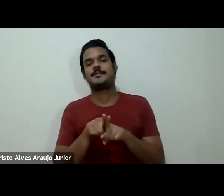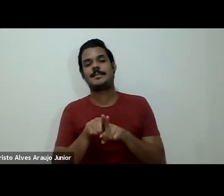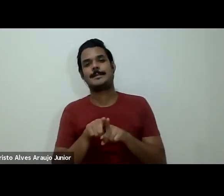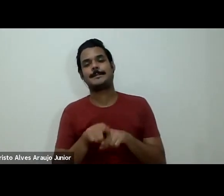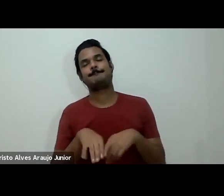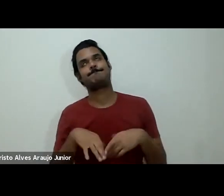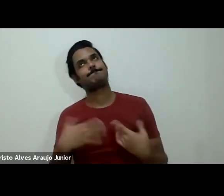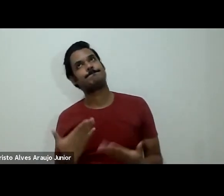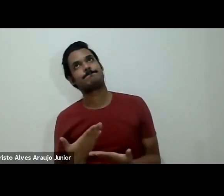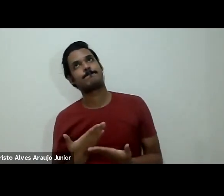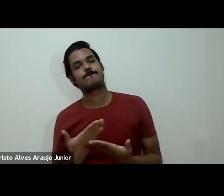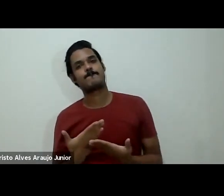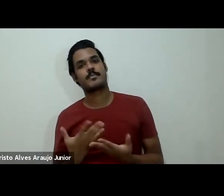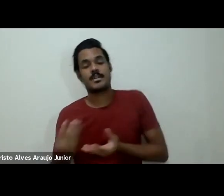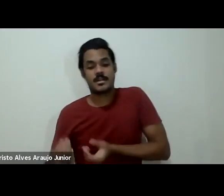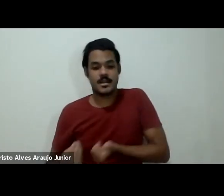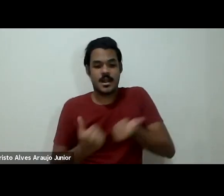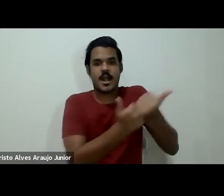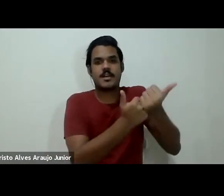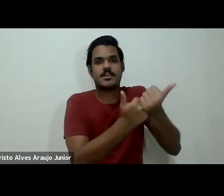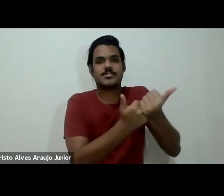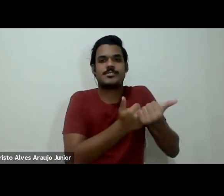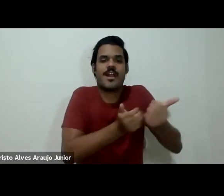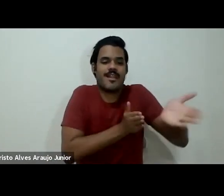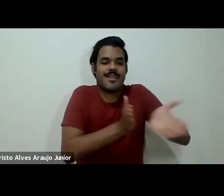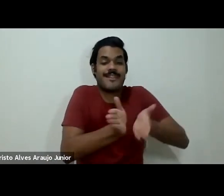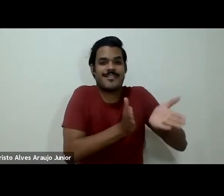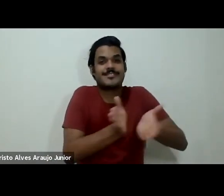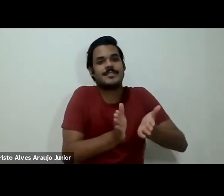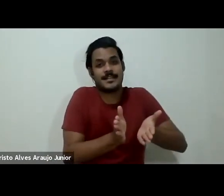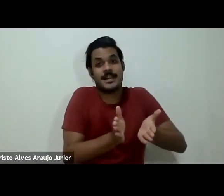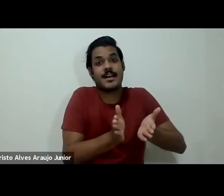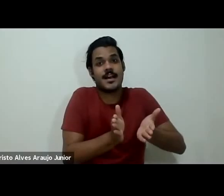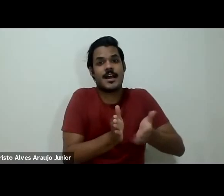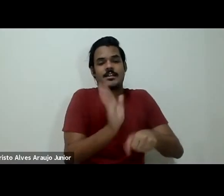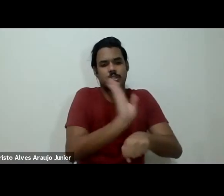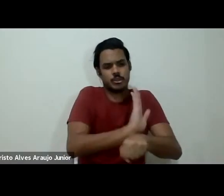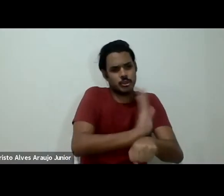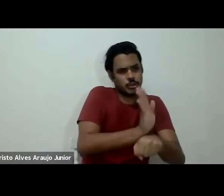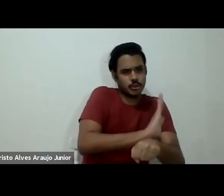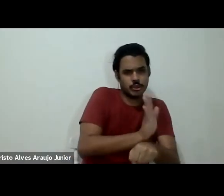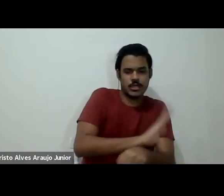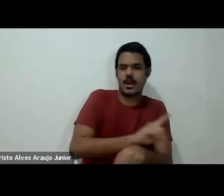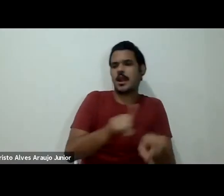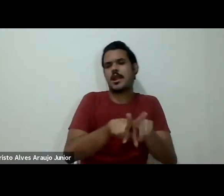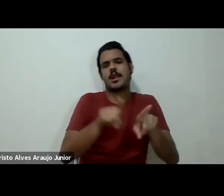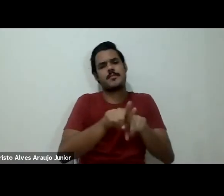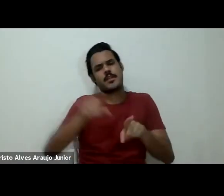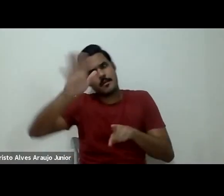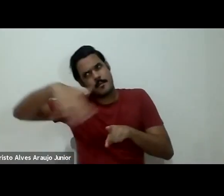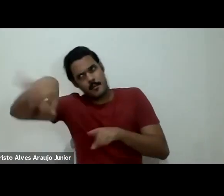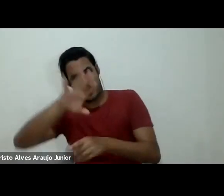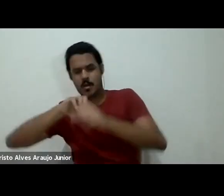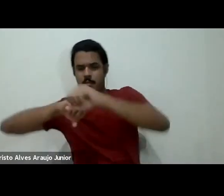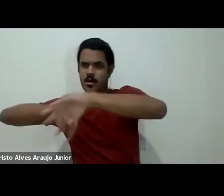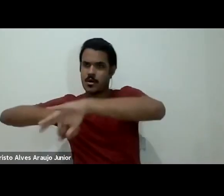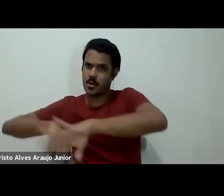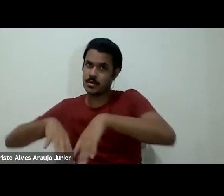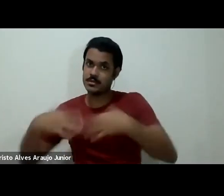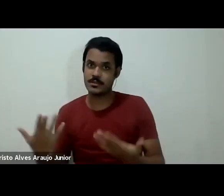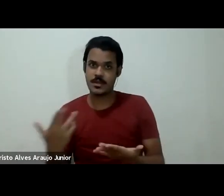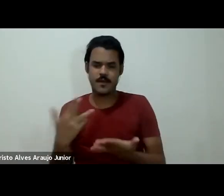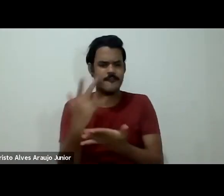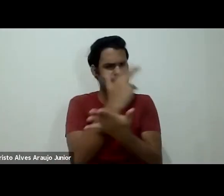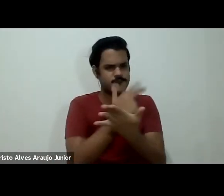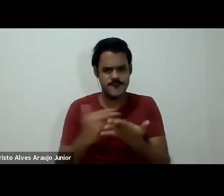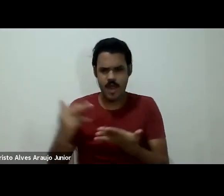né, contribuindo para essa acessibilidade no cinema, na educação, em vários